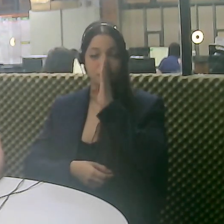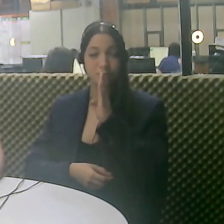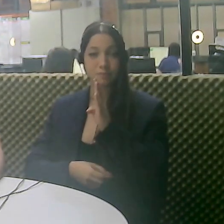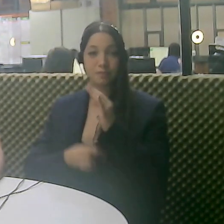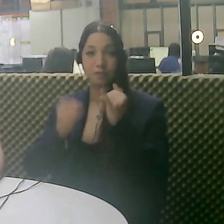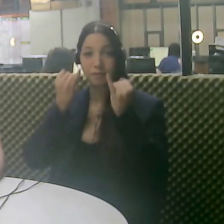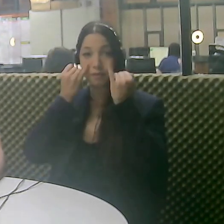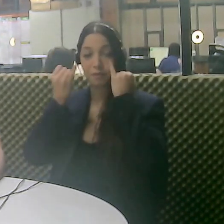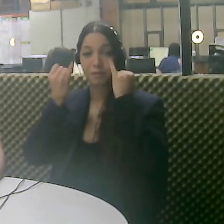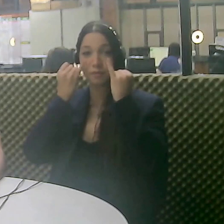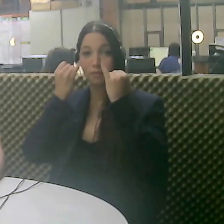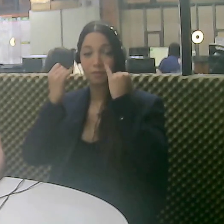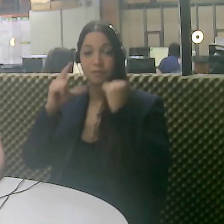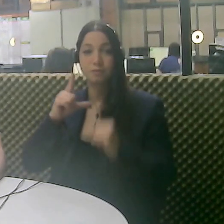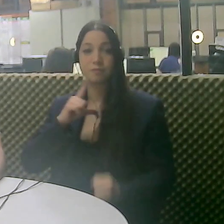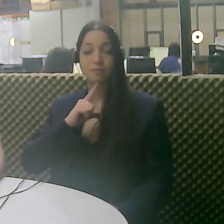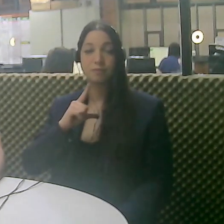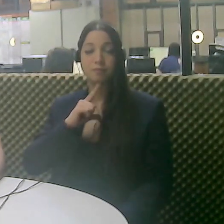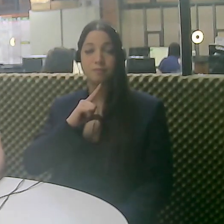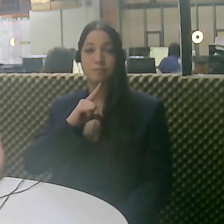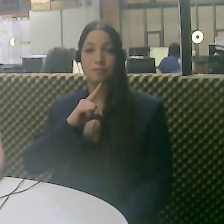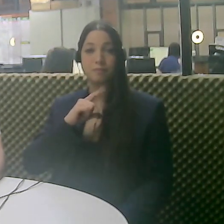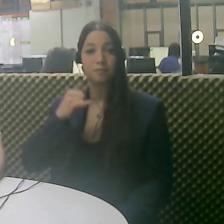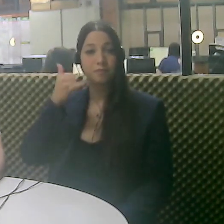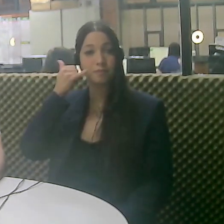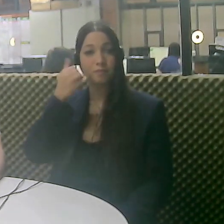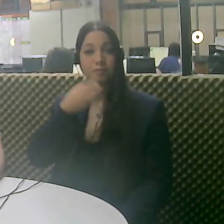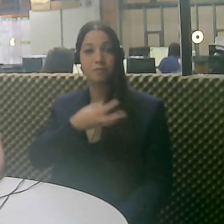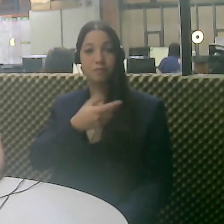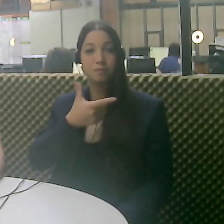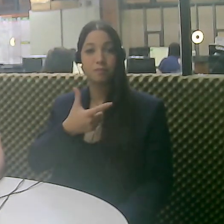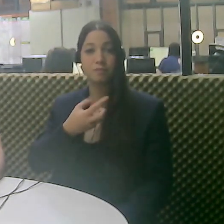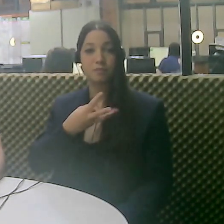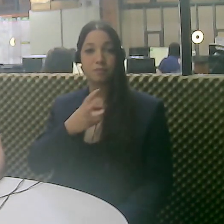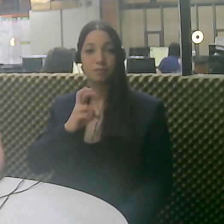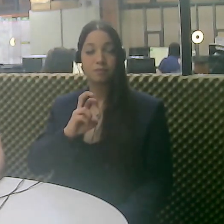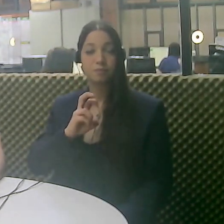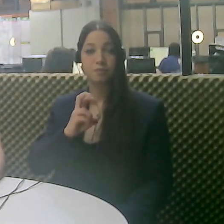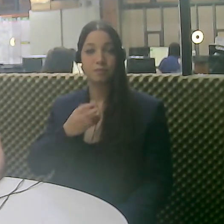mais informações podem ser obtidas pelo telefone